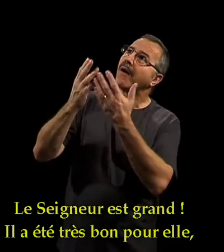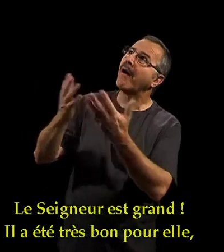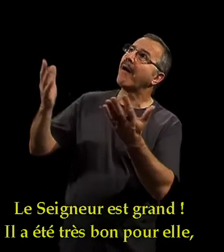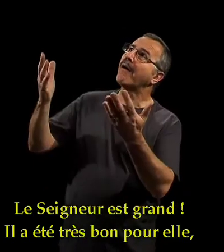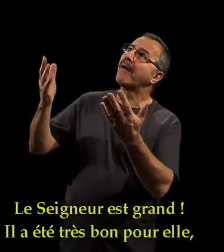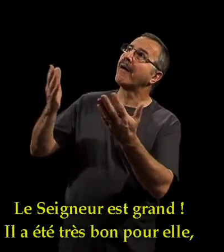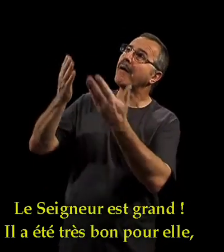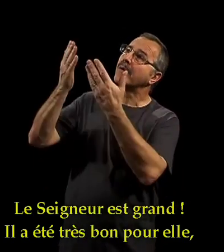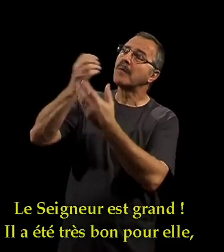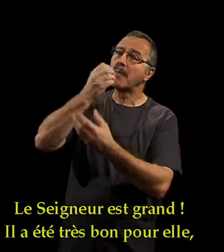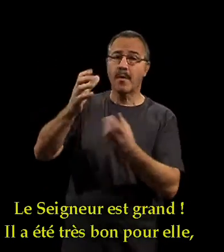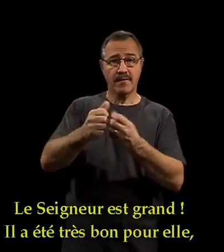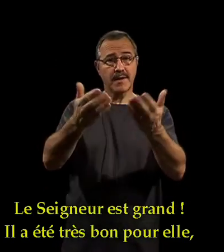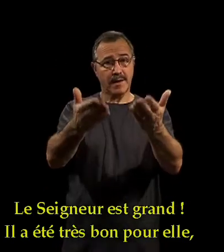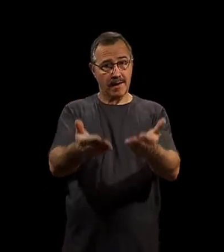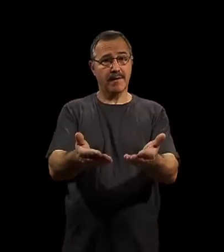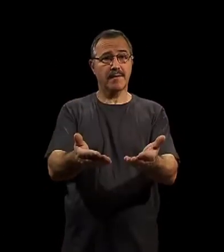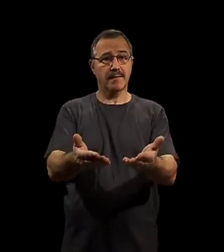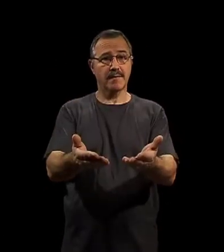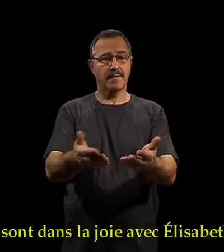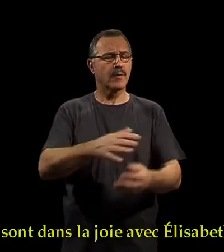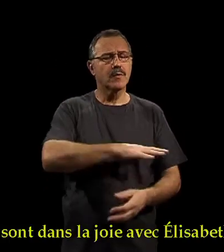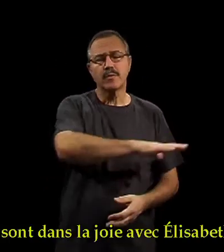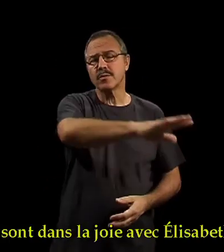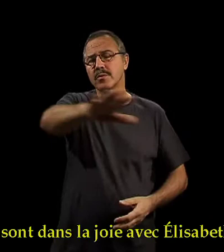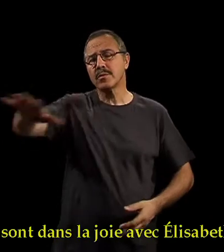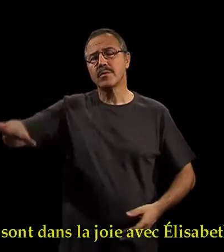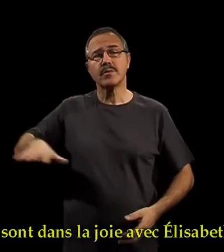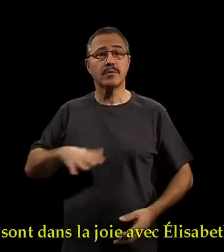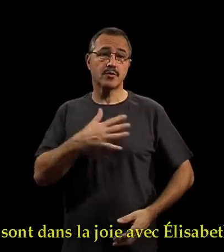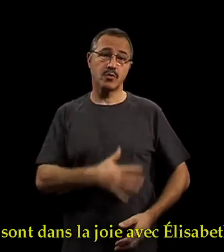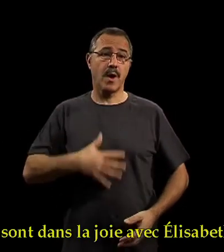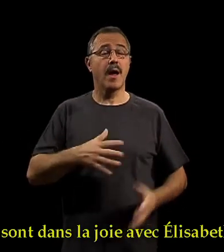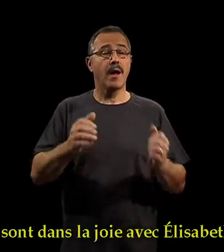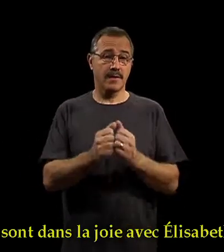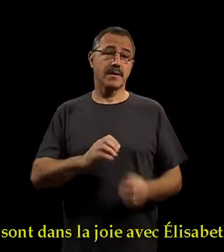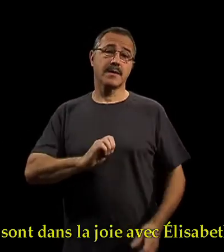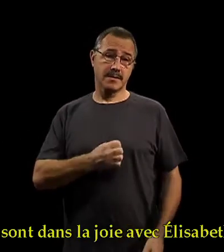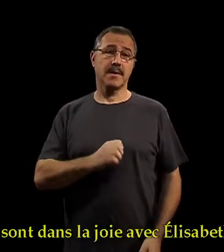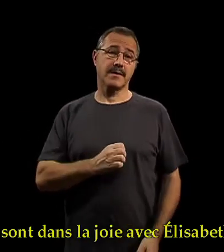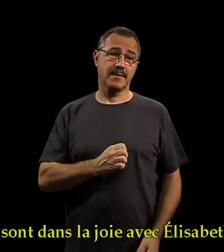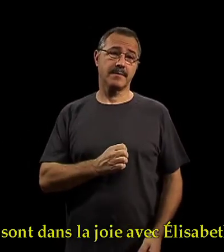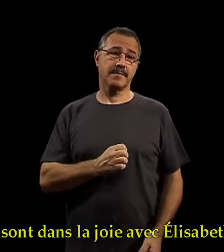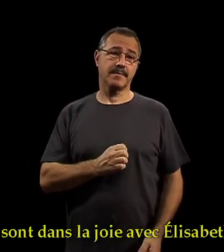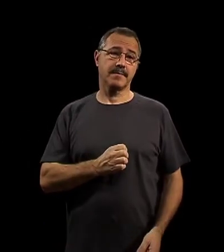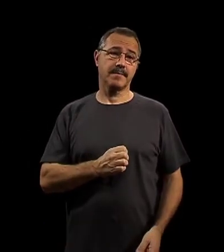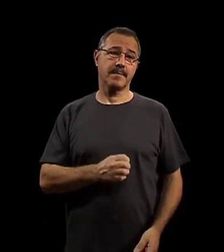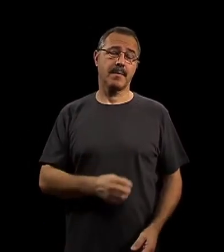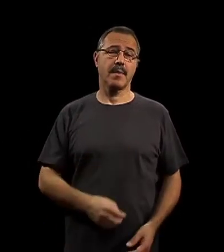Le Seigneur est grand, il a été très bon pour elle, et ils sont dans la joie avec Élisabeth.